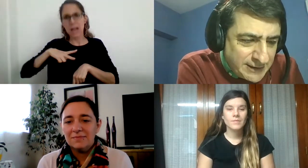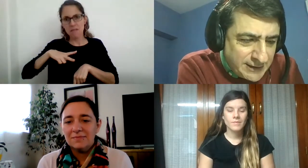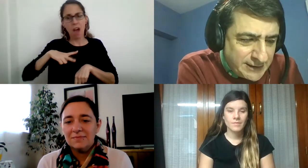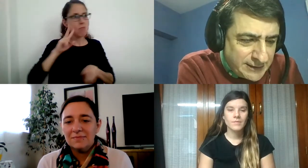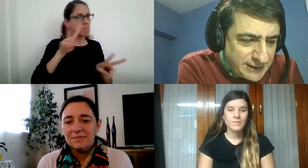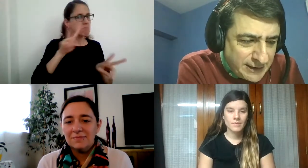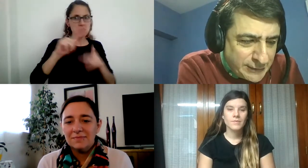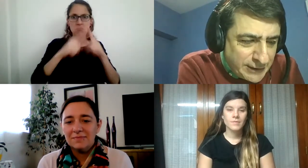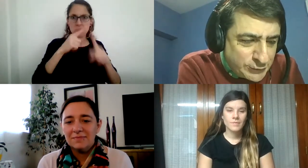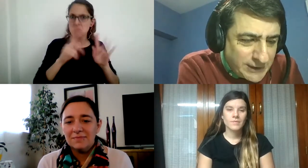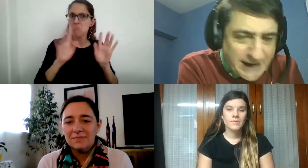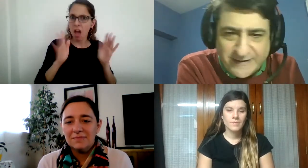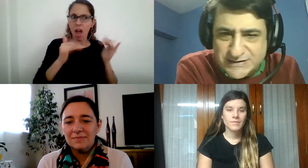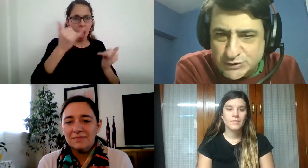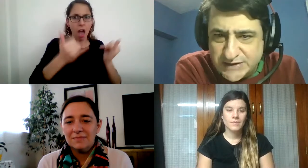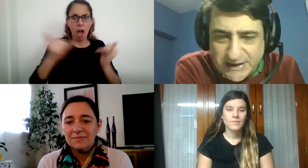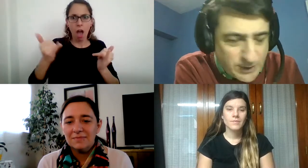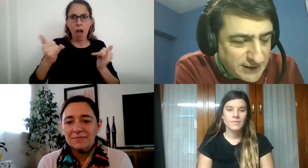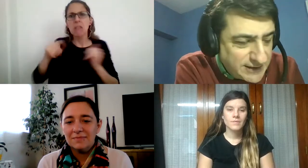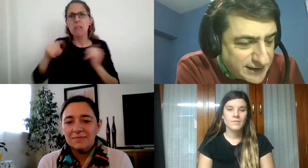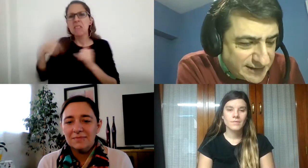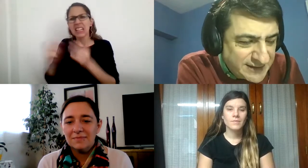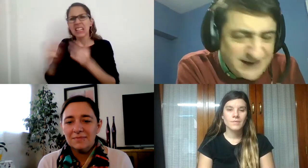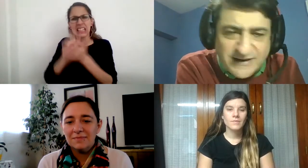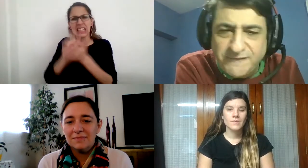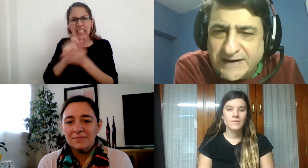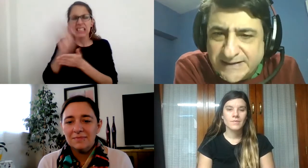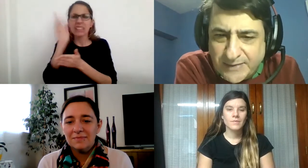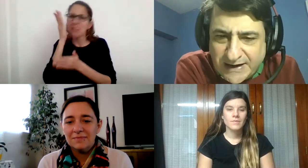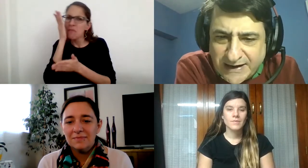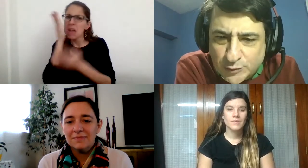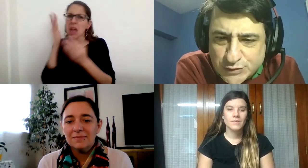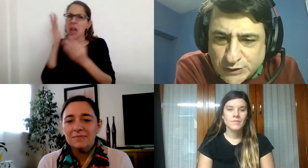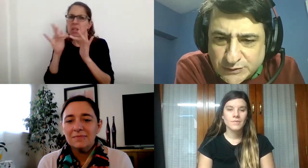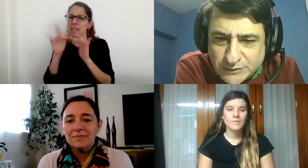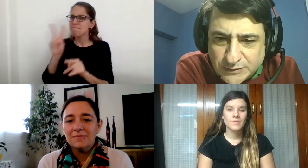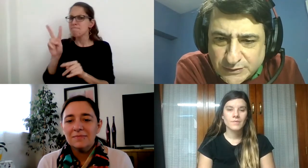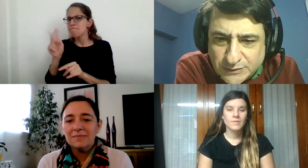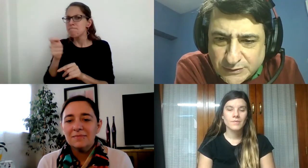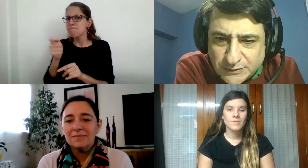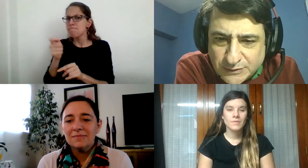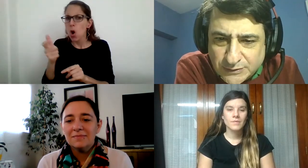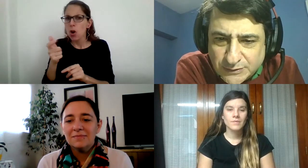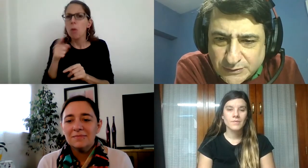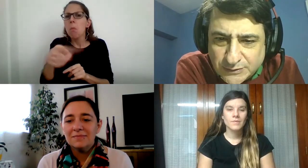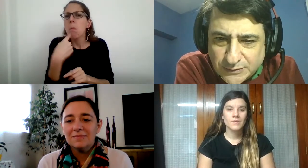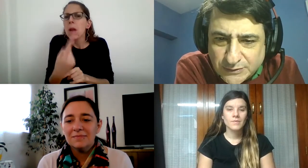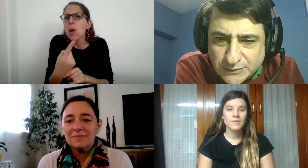en todas las redes sociales o en Internet. ¿Qué falta para la inclusión?